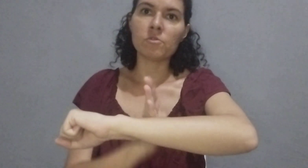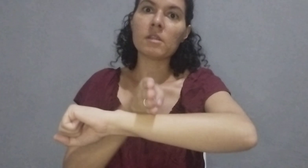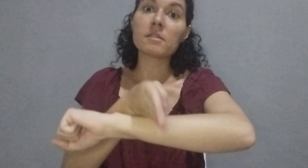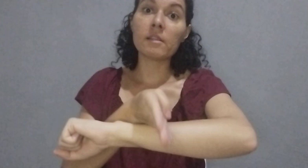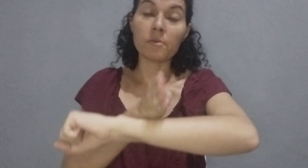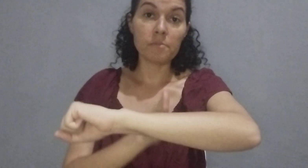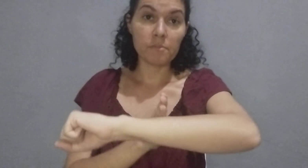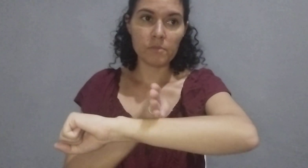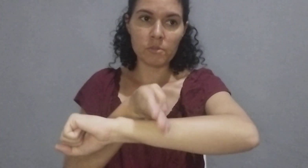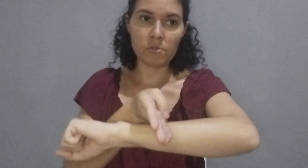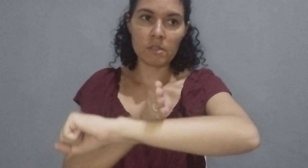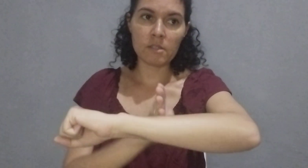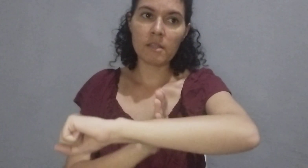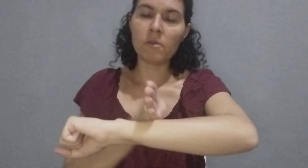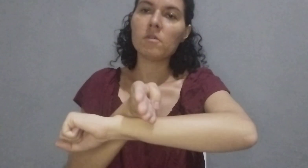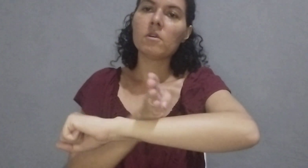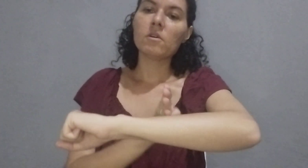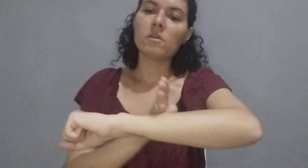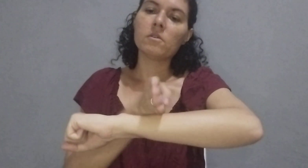Judas Tadeu. Judas Tadeu.